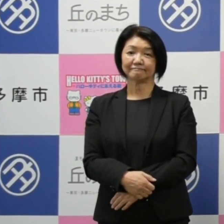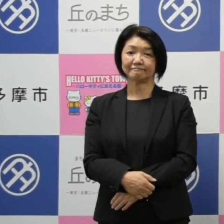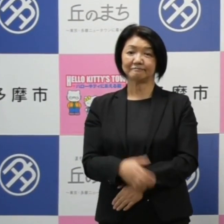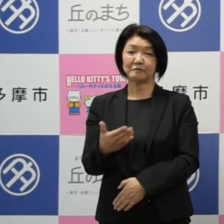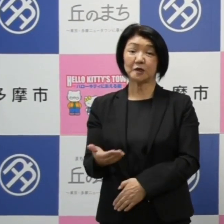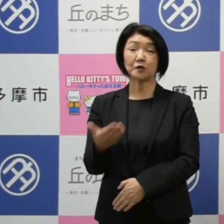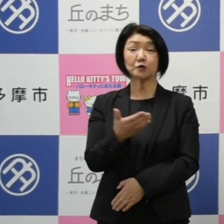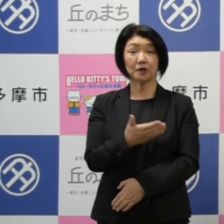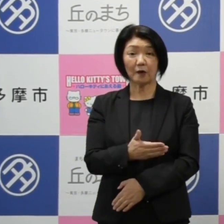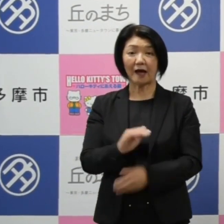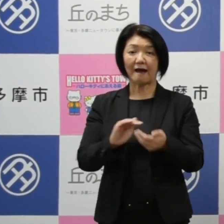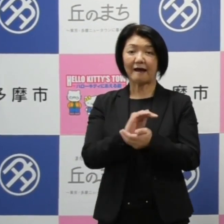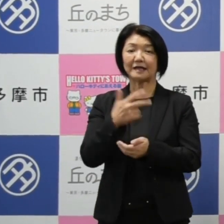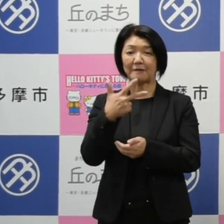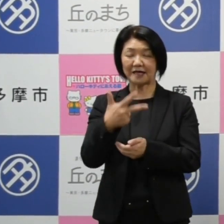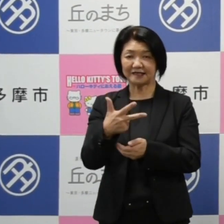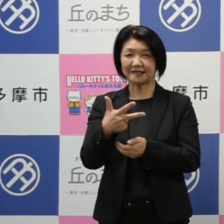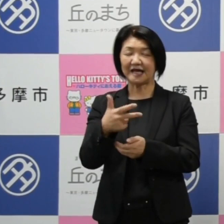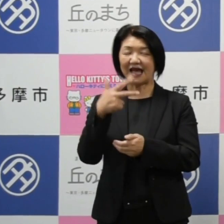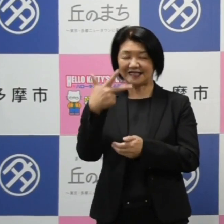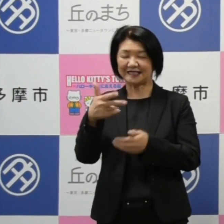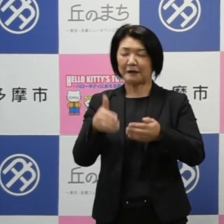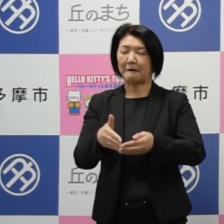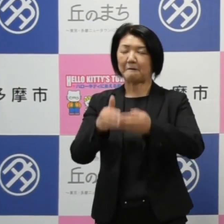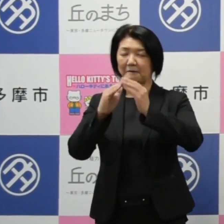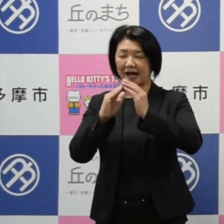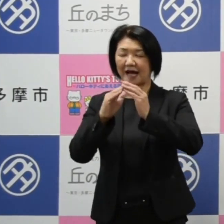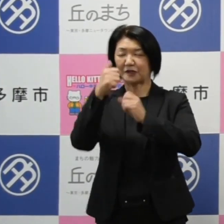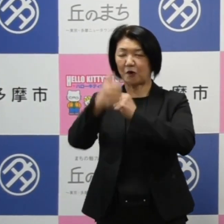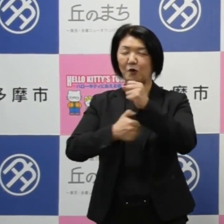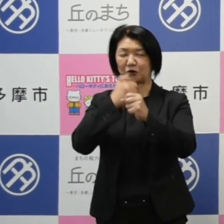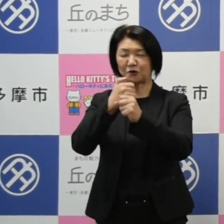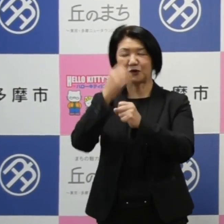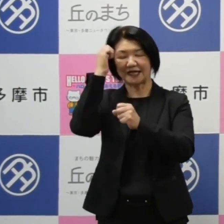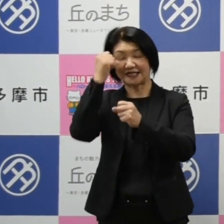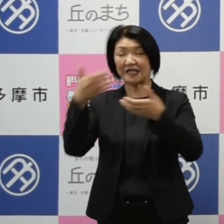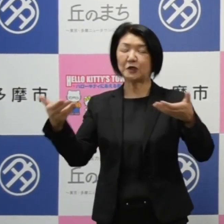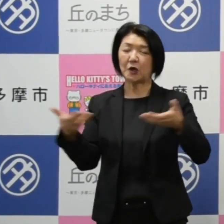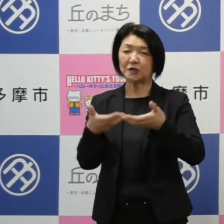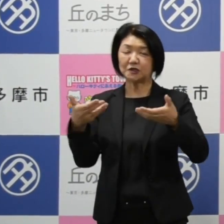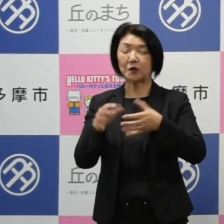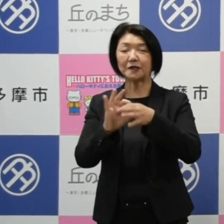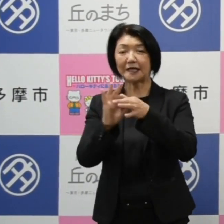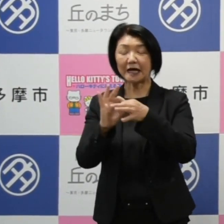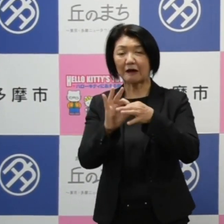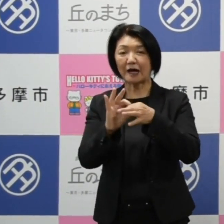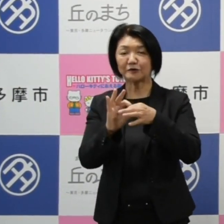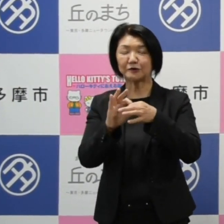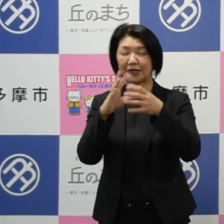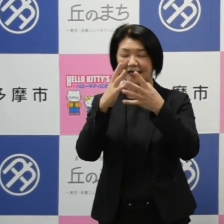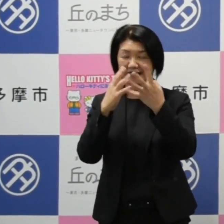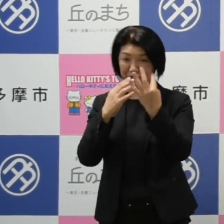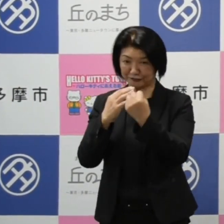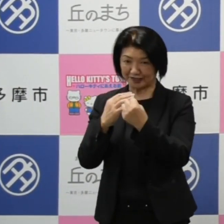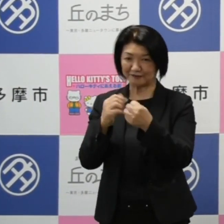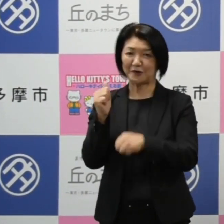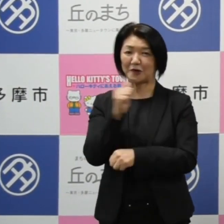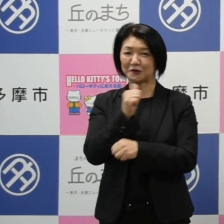次は多摩市の市政施行50周年記念事業に関わるいくつかの紹介です。